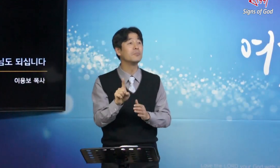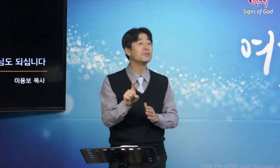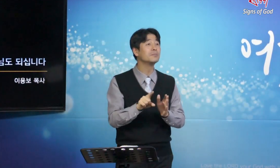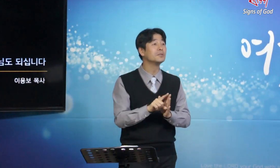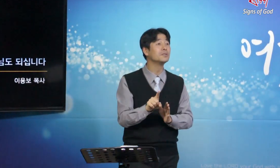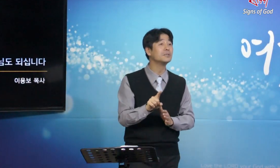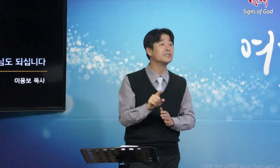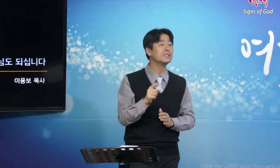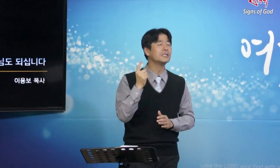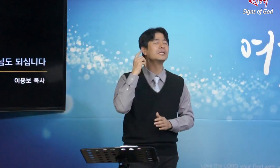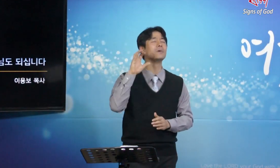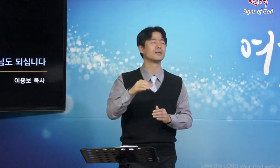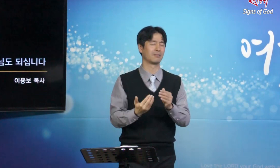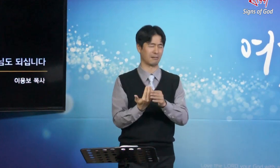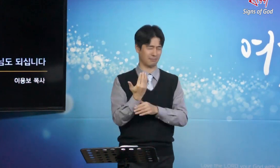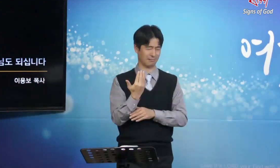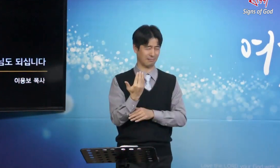믿음은 들음에서 나고,